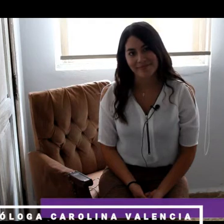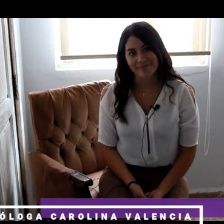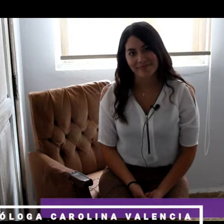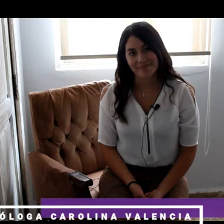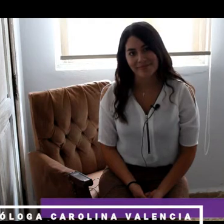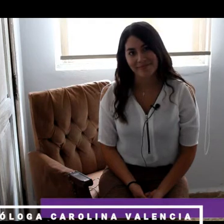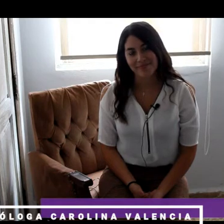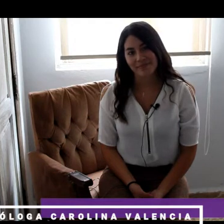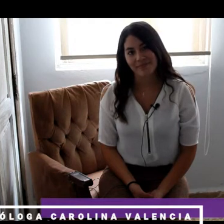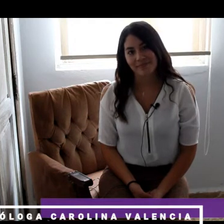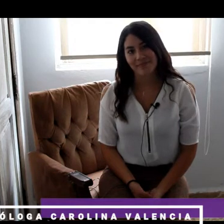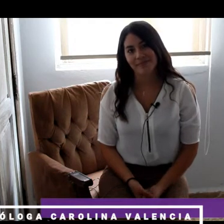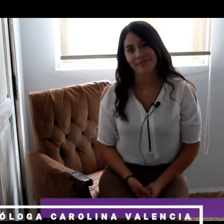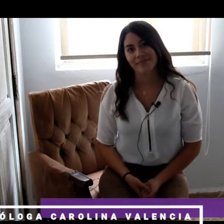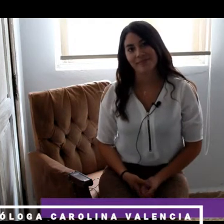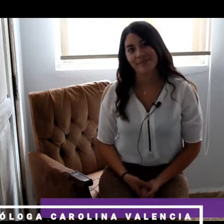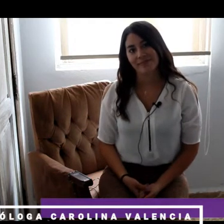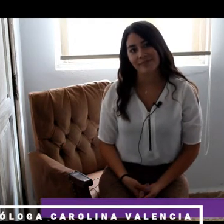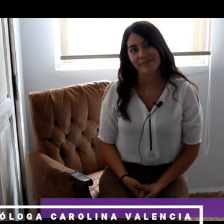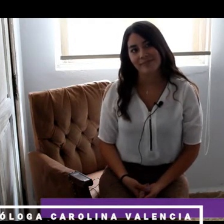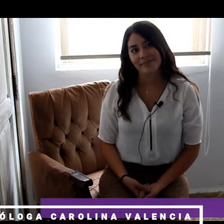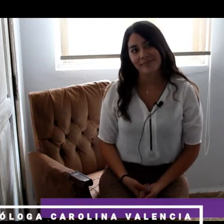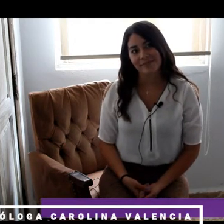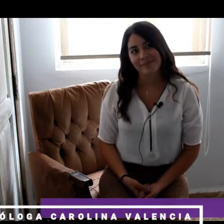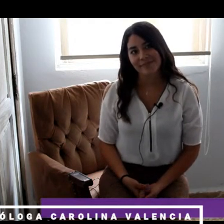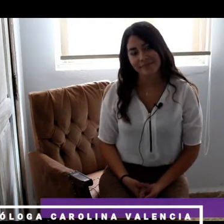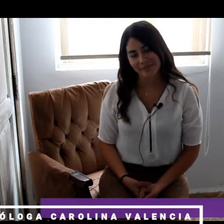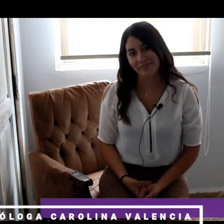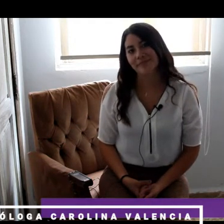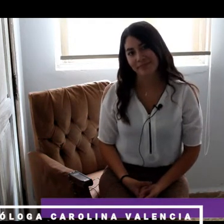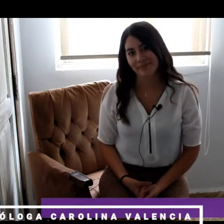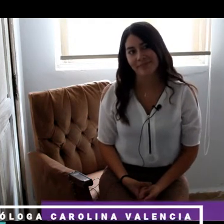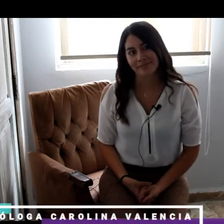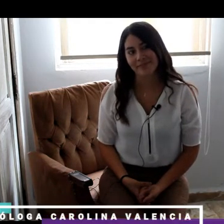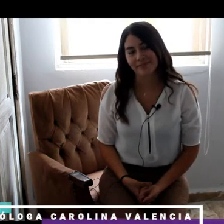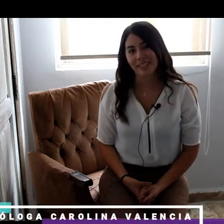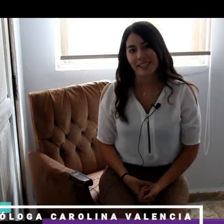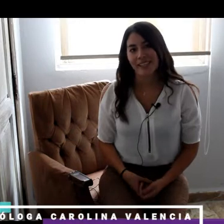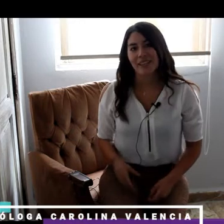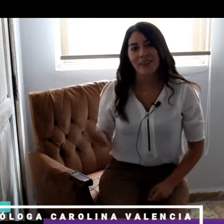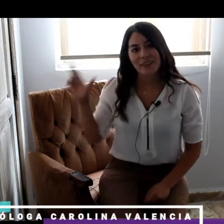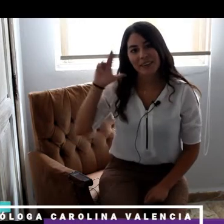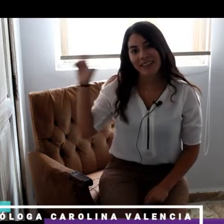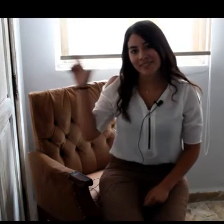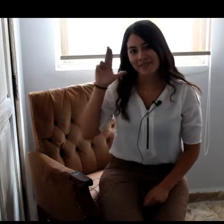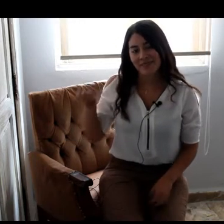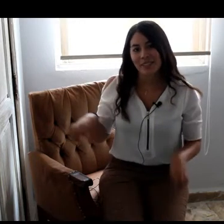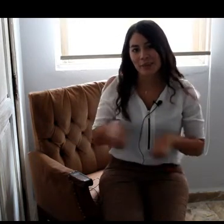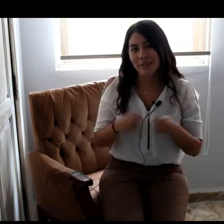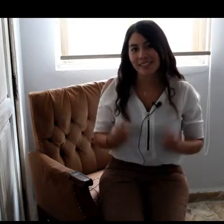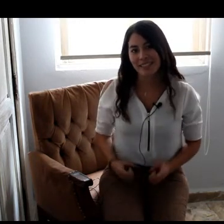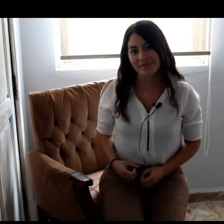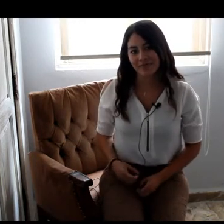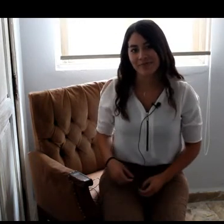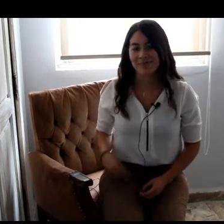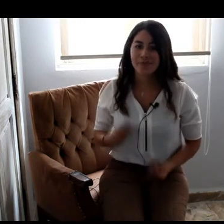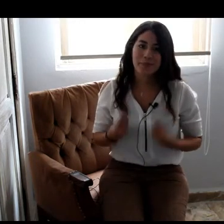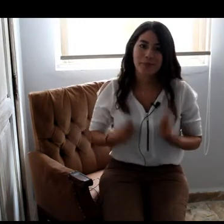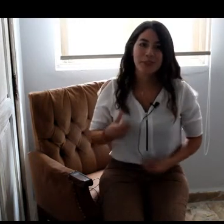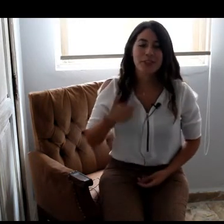el aprendizaje de la lengua a señas. Kar. Hola, ¿cómo están? Mucho